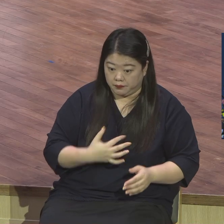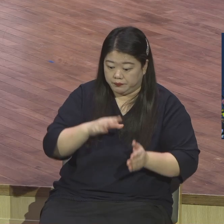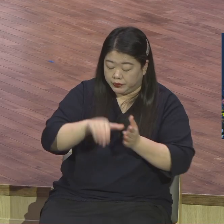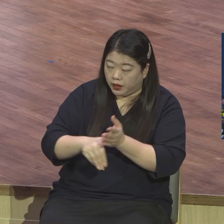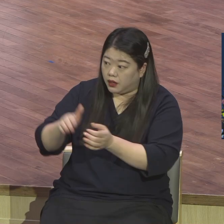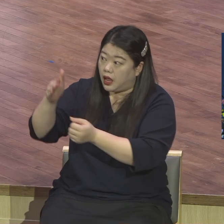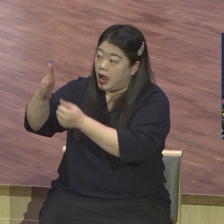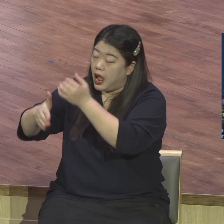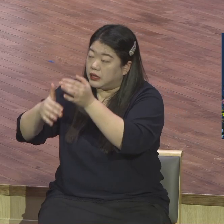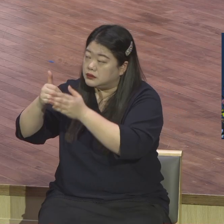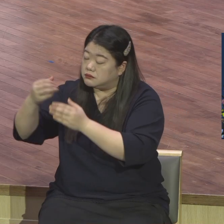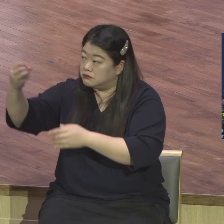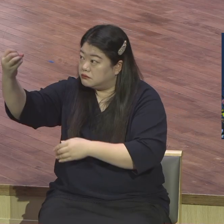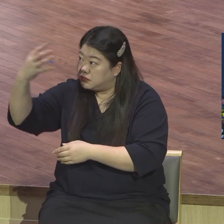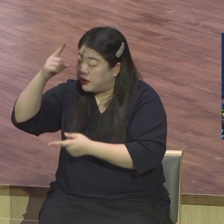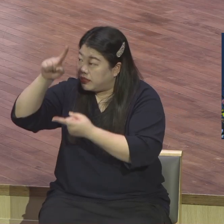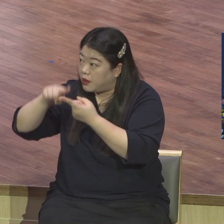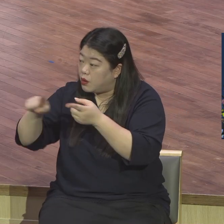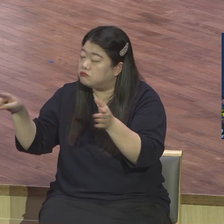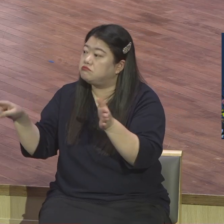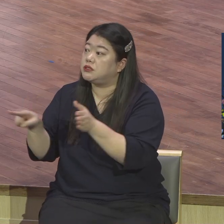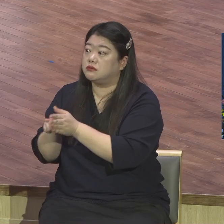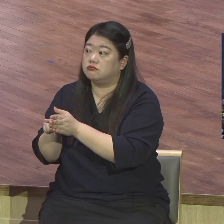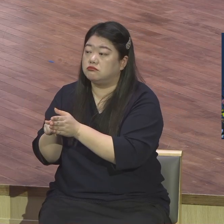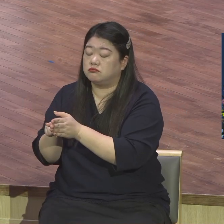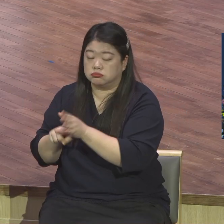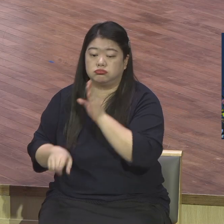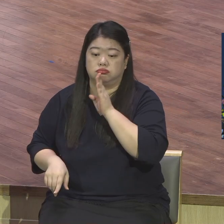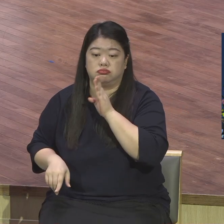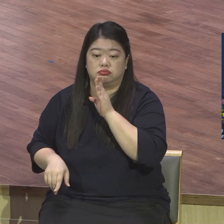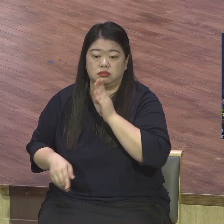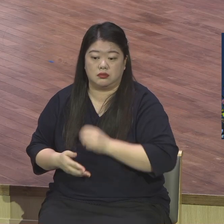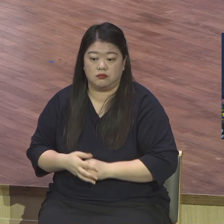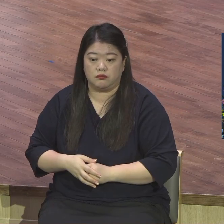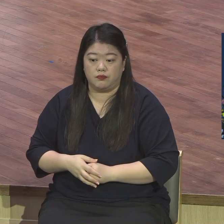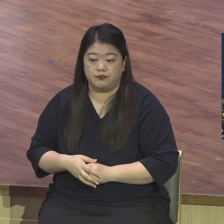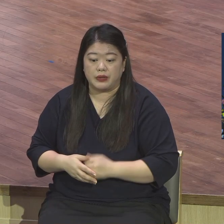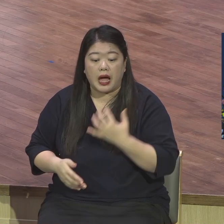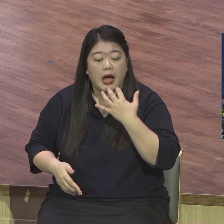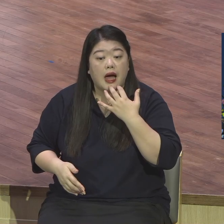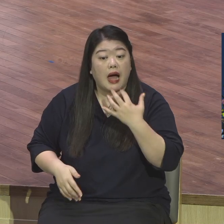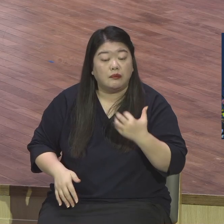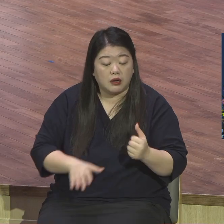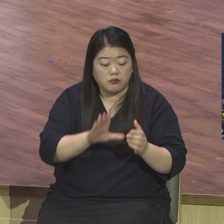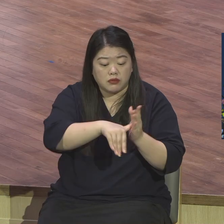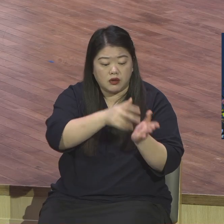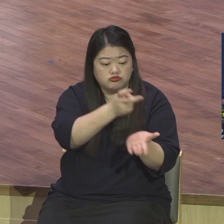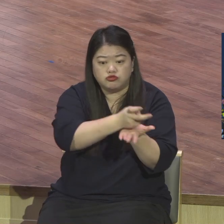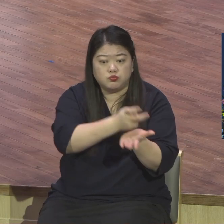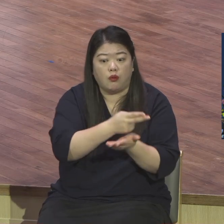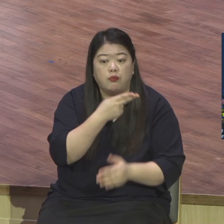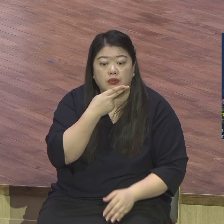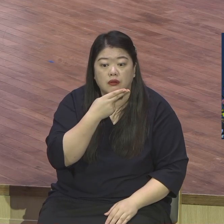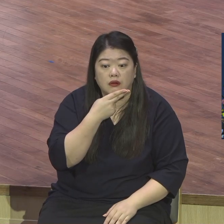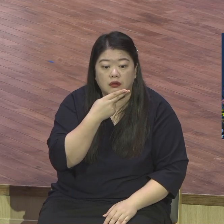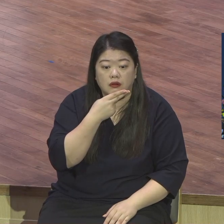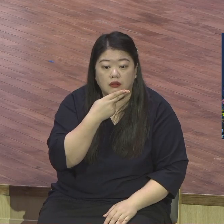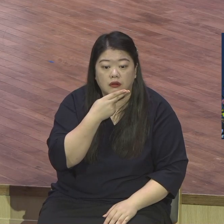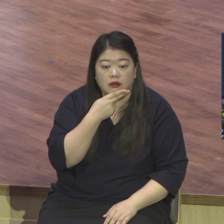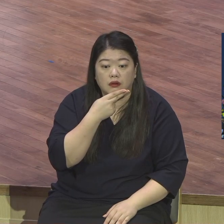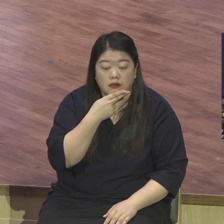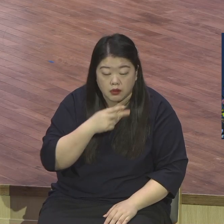살았던 시대에는 율법이란 게 없었어요. 아브라함은 율법이 없고 사실 없었습니다. 왜냐? 율법은